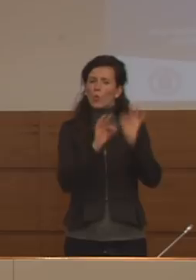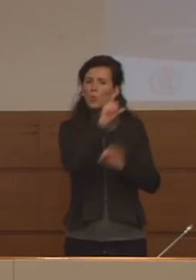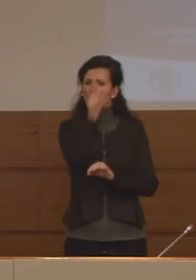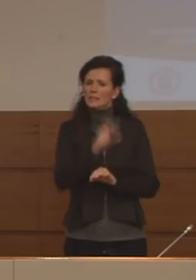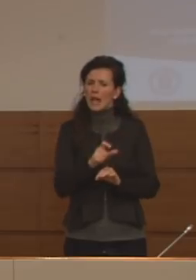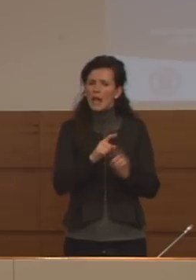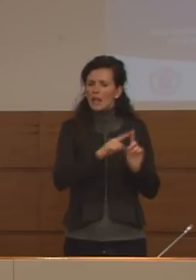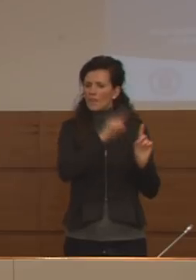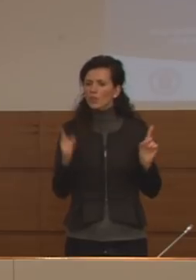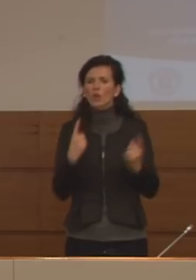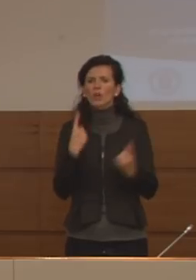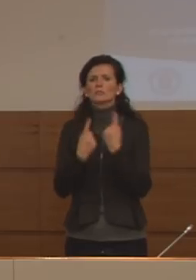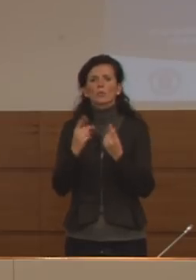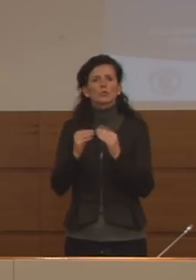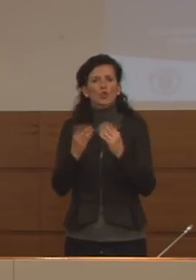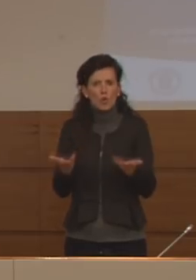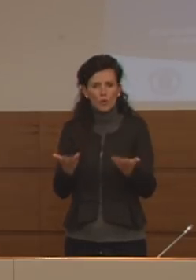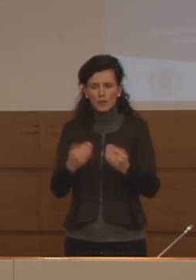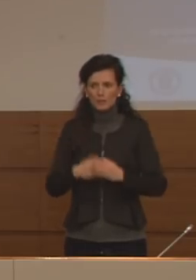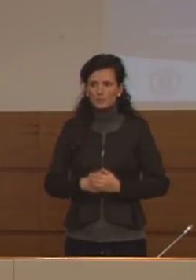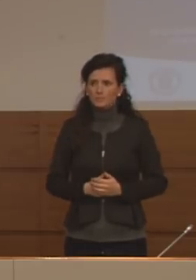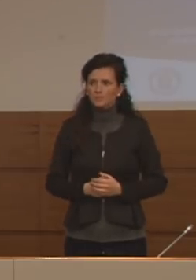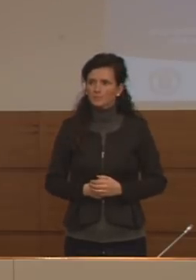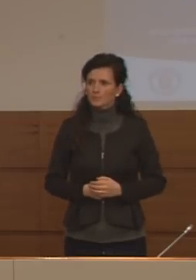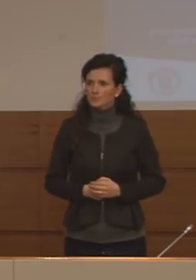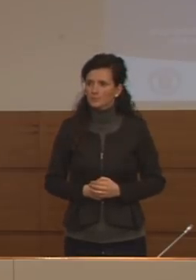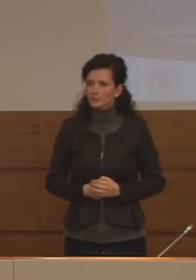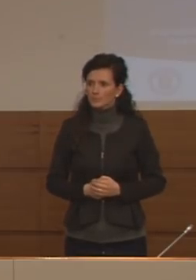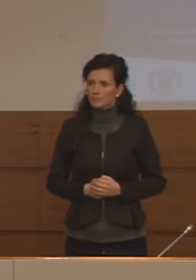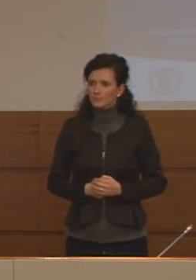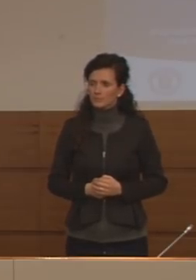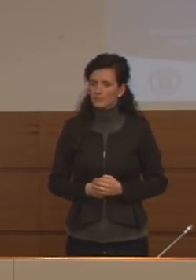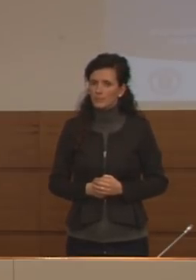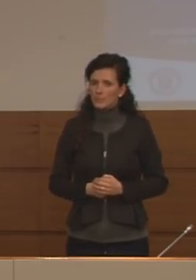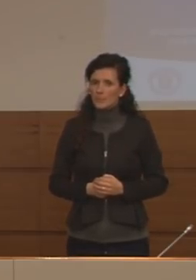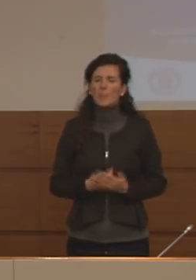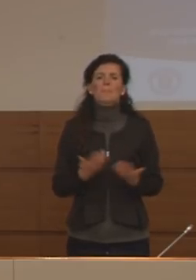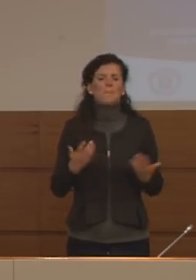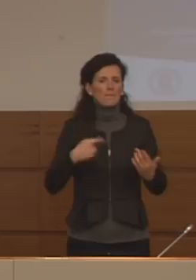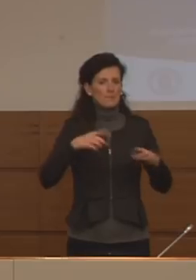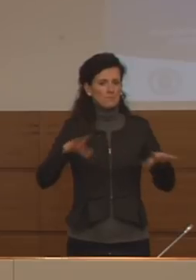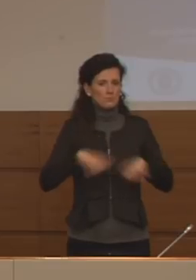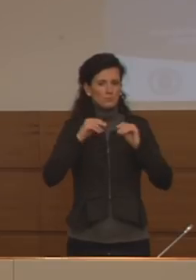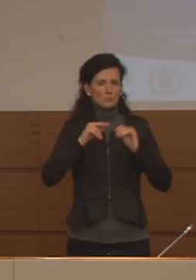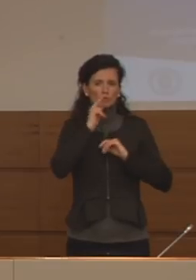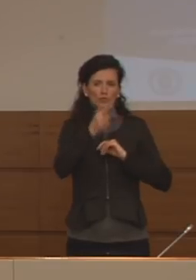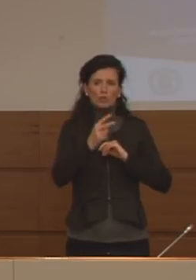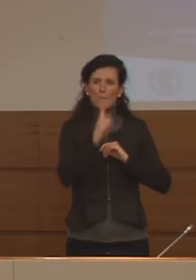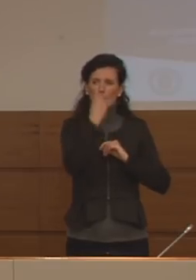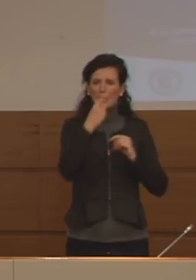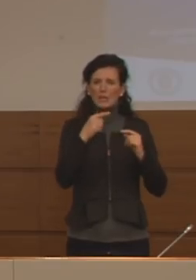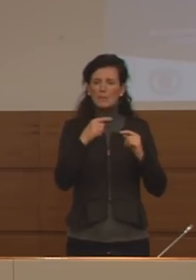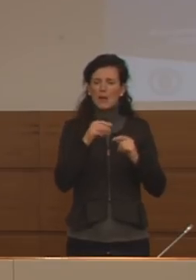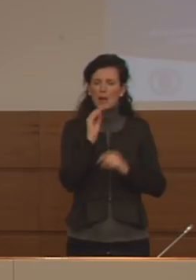siamo su questo grazie allora parto dalla prima domanda è come sapete da